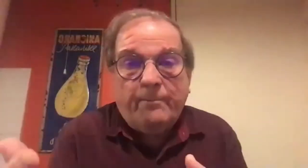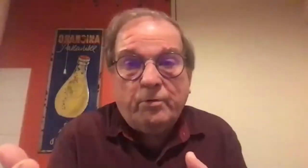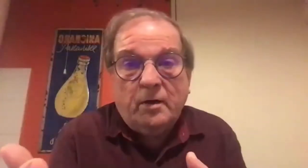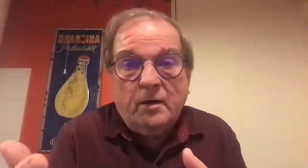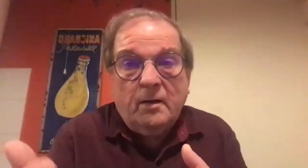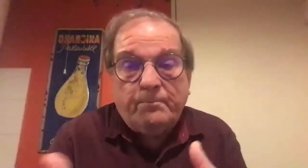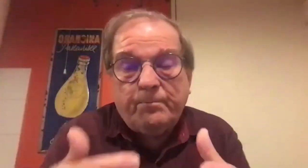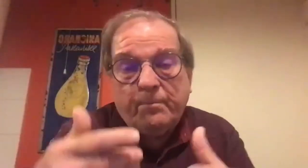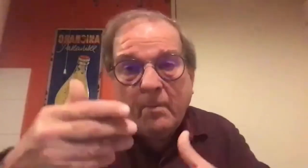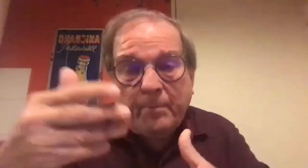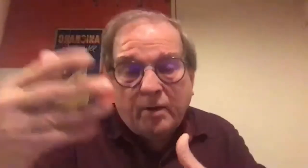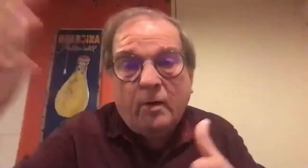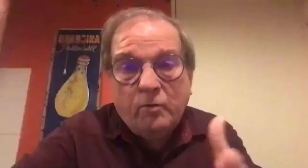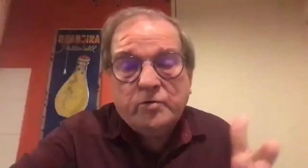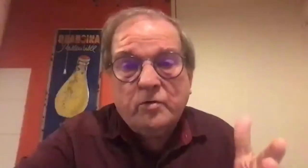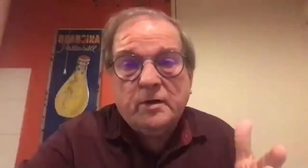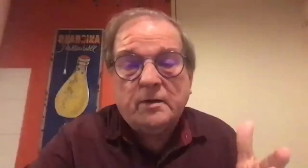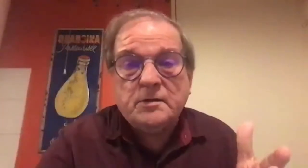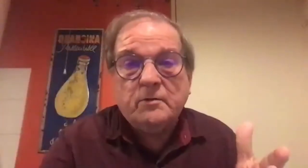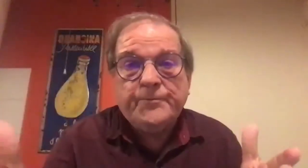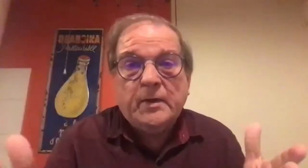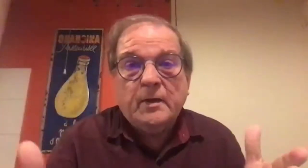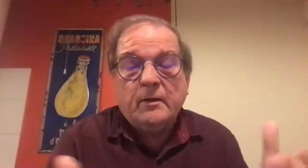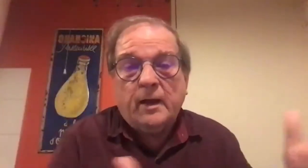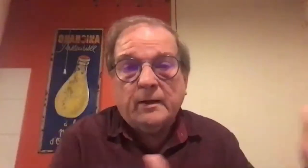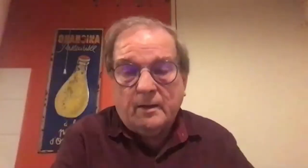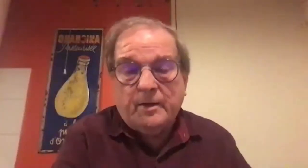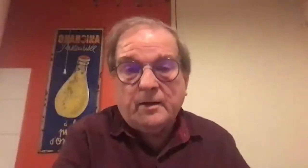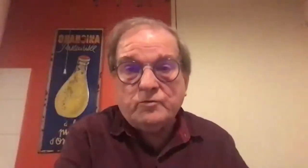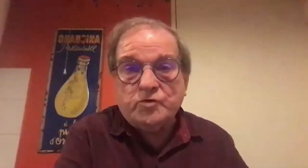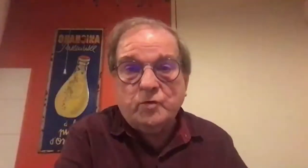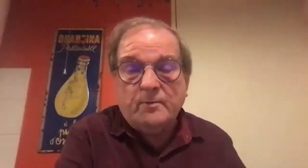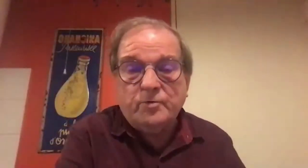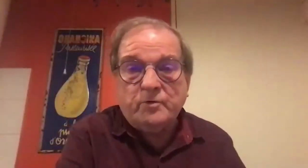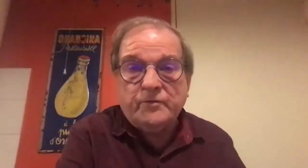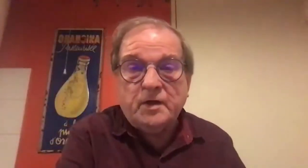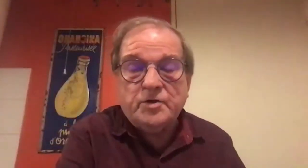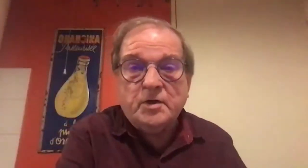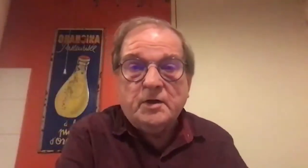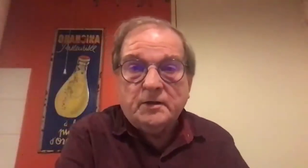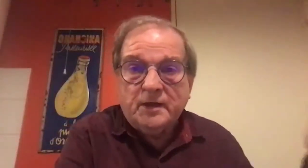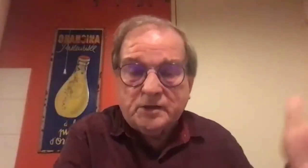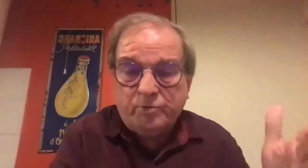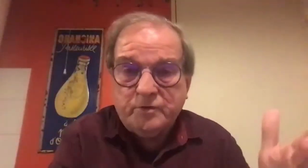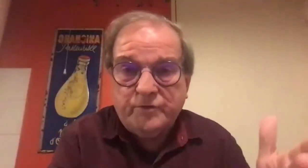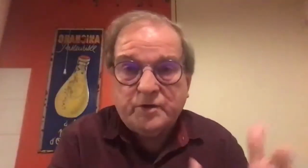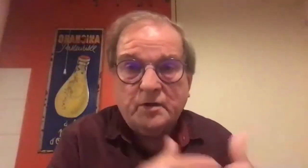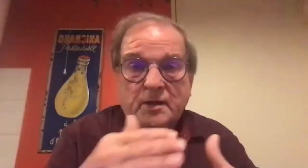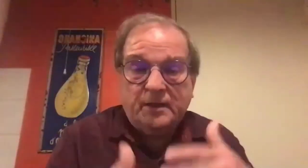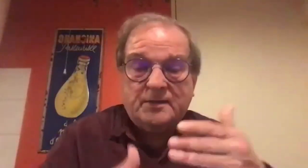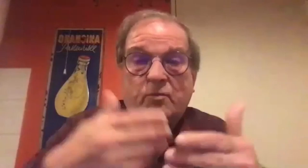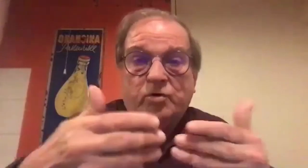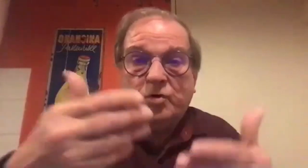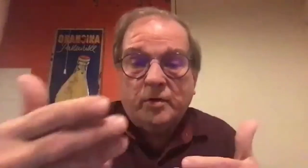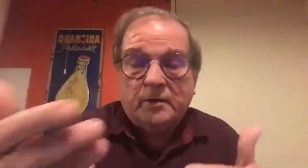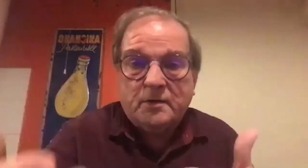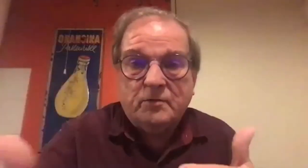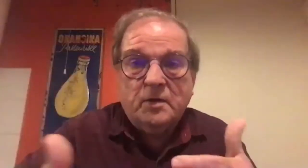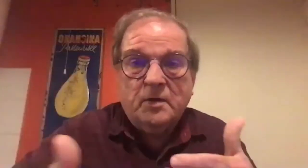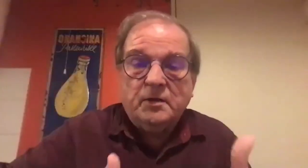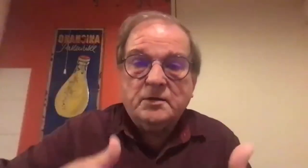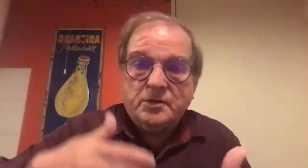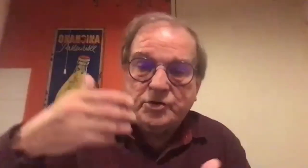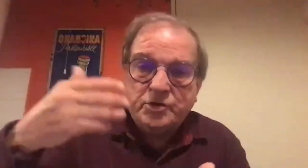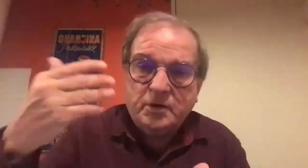naquela época para uma outra orientação. Aqui na América do Sul era muito evidente, desse ponto de vista, dessa outra